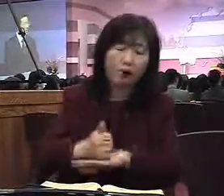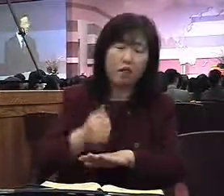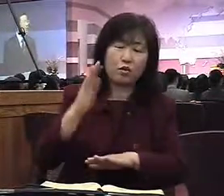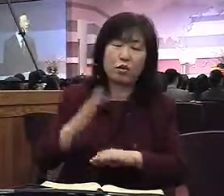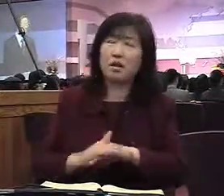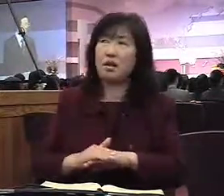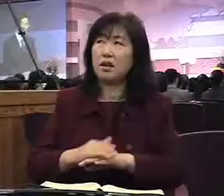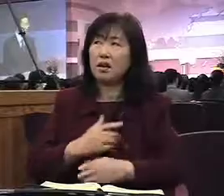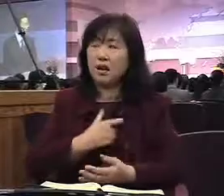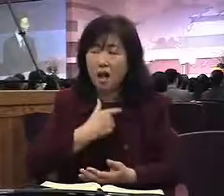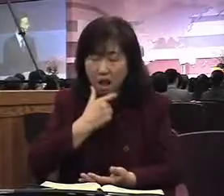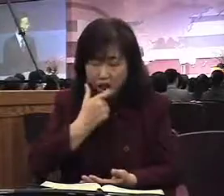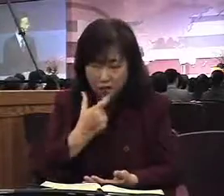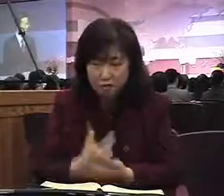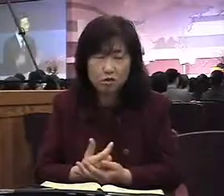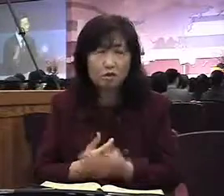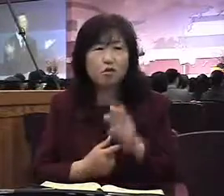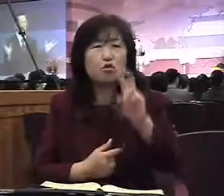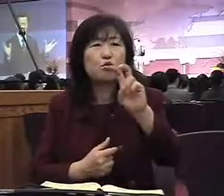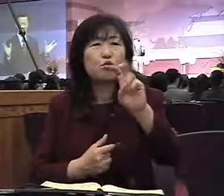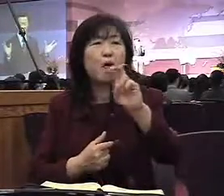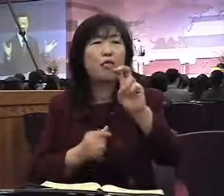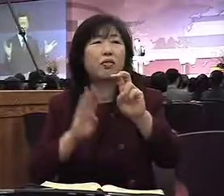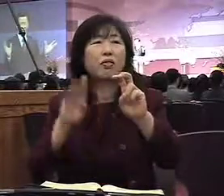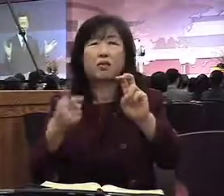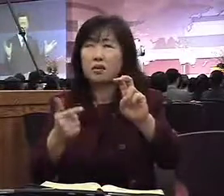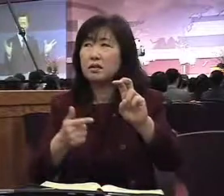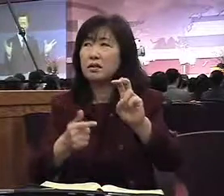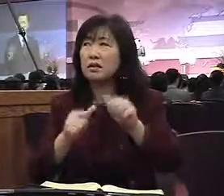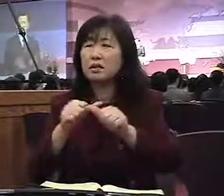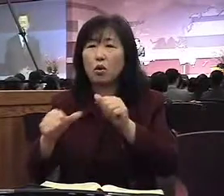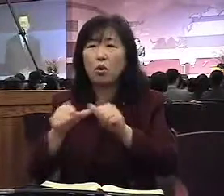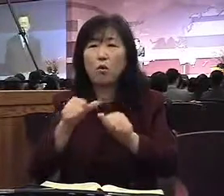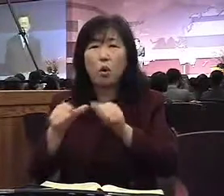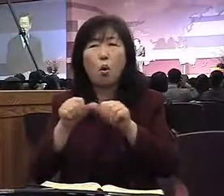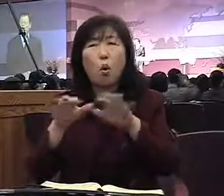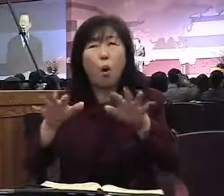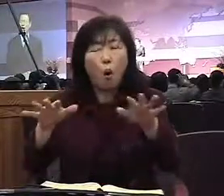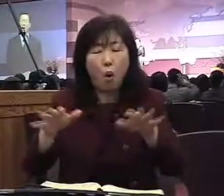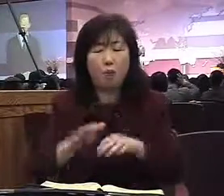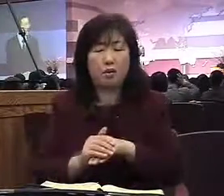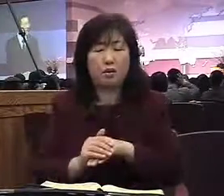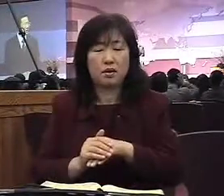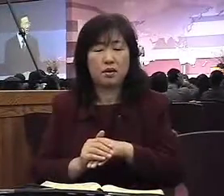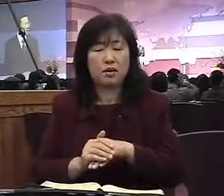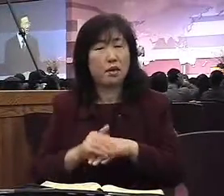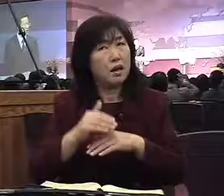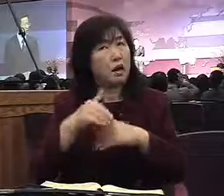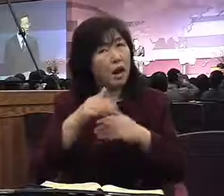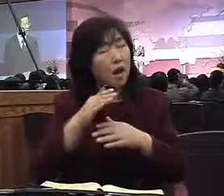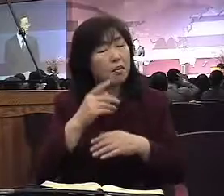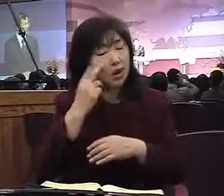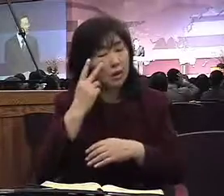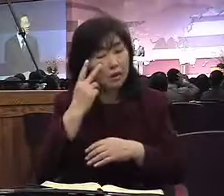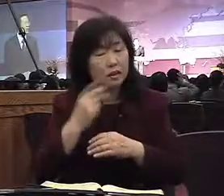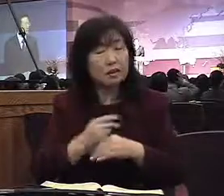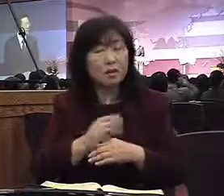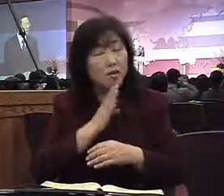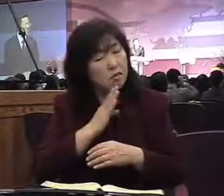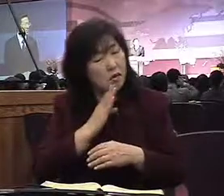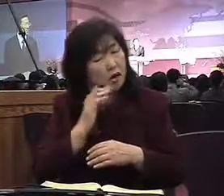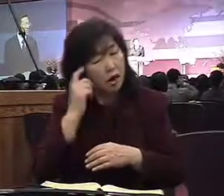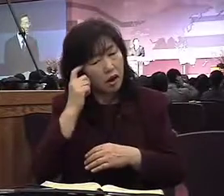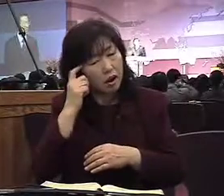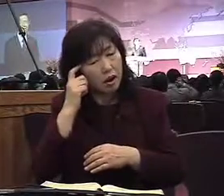번에 아는 사람이 계세요. 소문냅니다. 그럼요. 그래서 제가 한번 가봤잖아요. 일부러. 정말